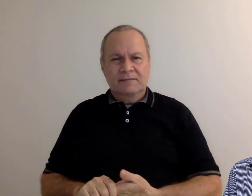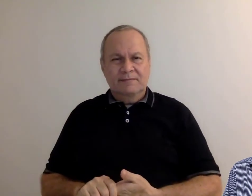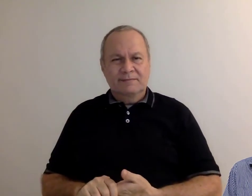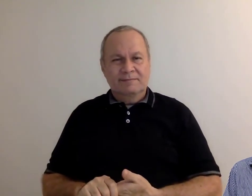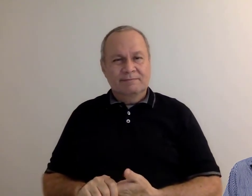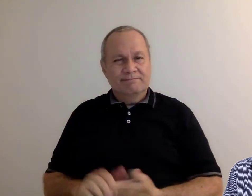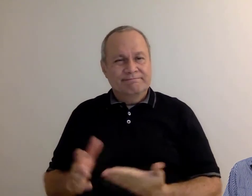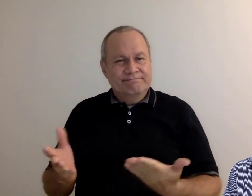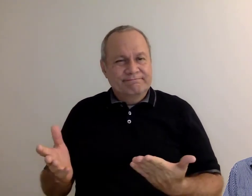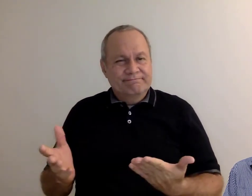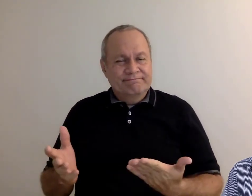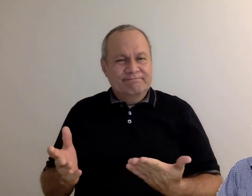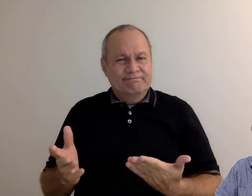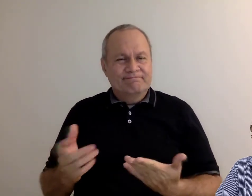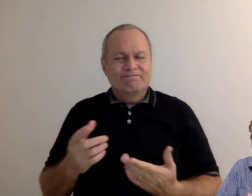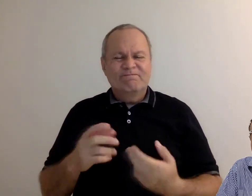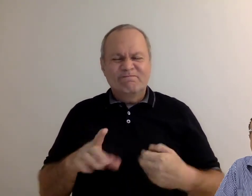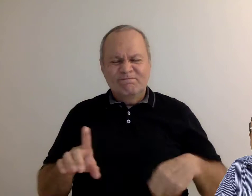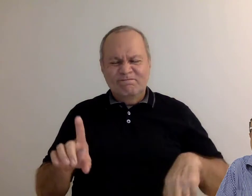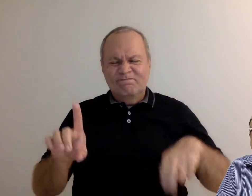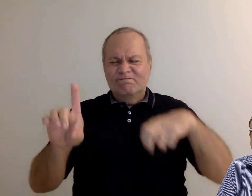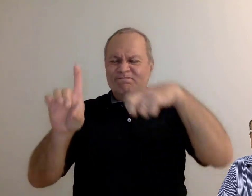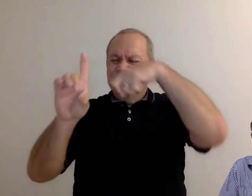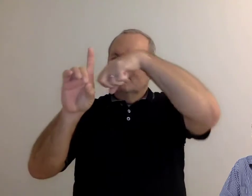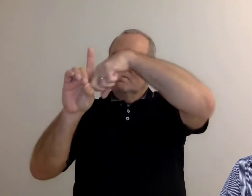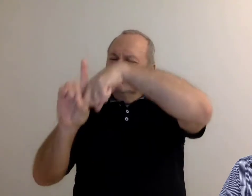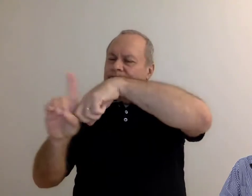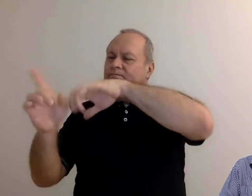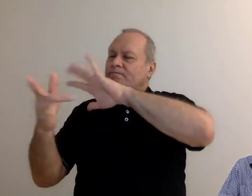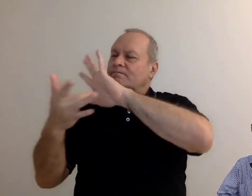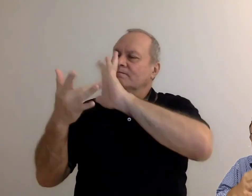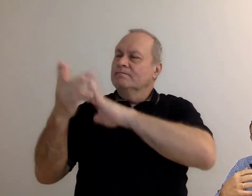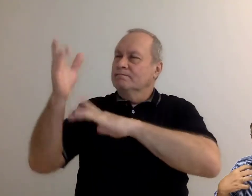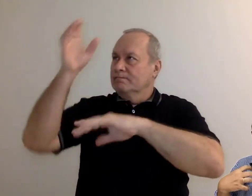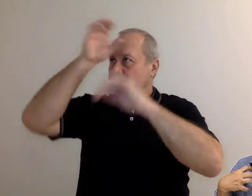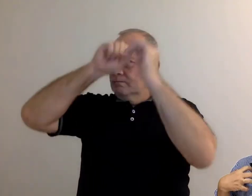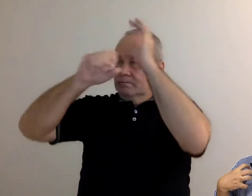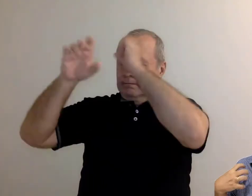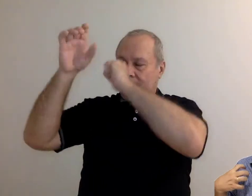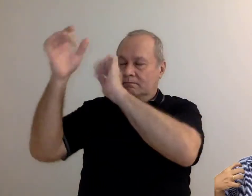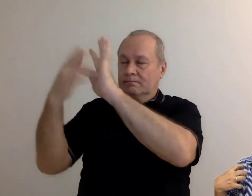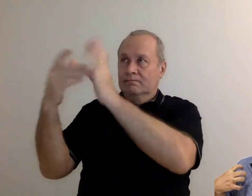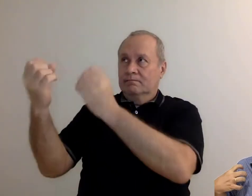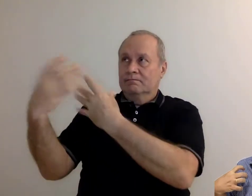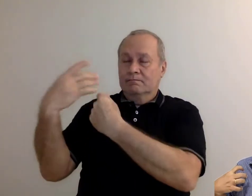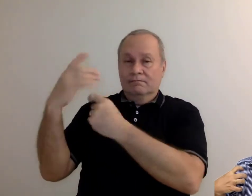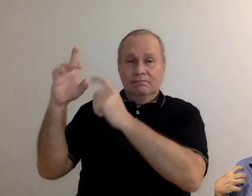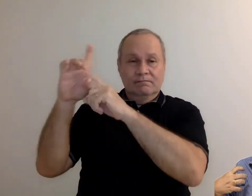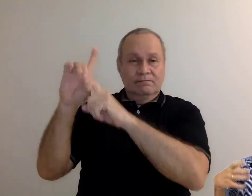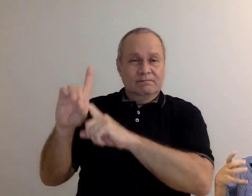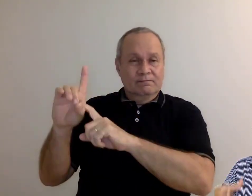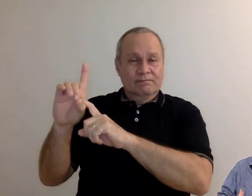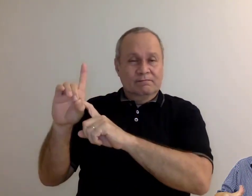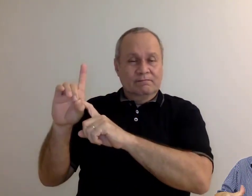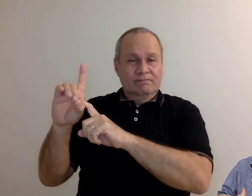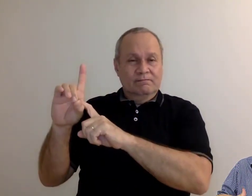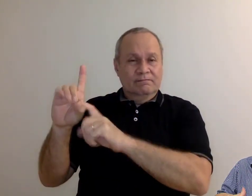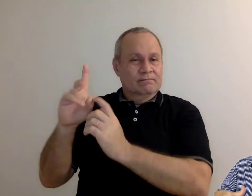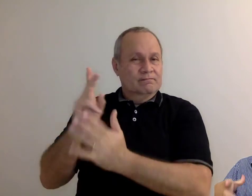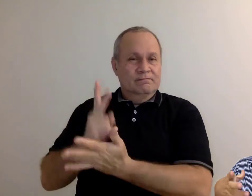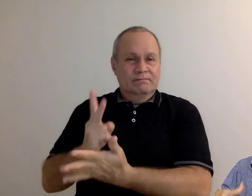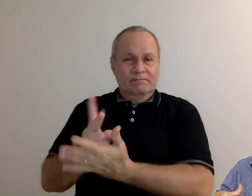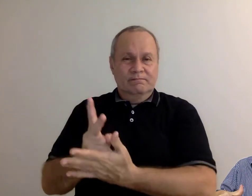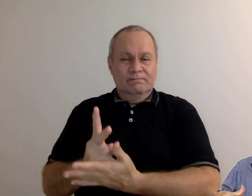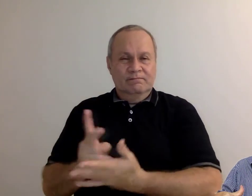subamos o Calvário e aprendamos com Jesus. A nossa dívida era impagável, mas mesmo